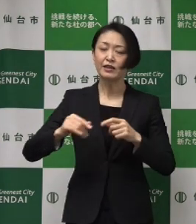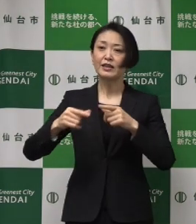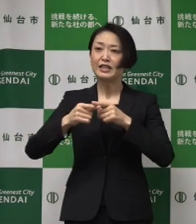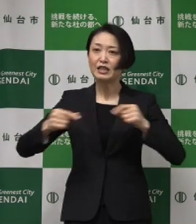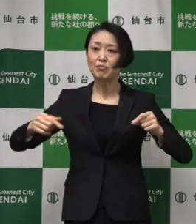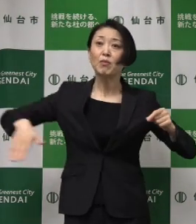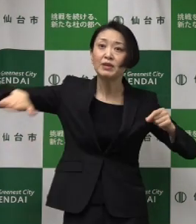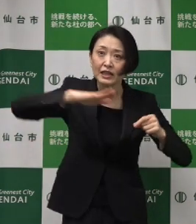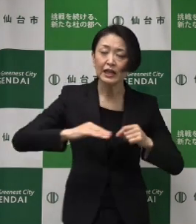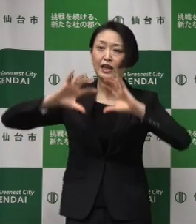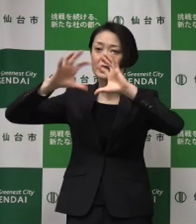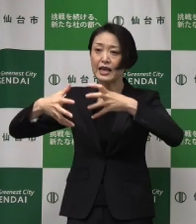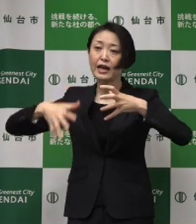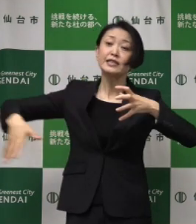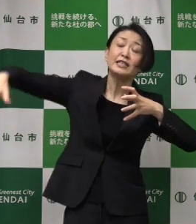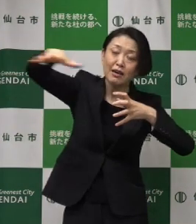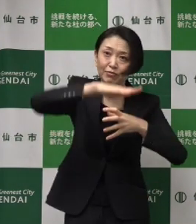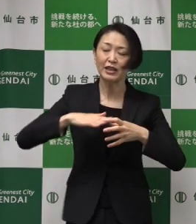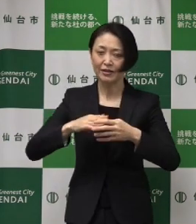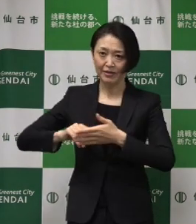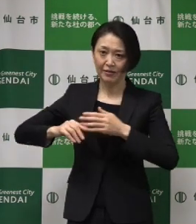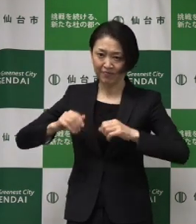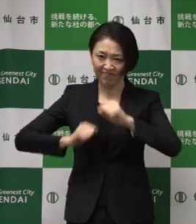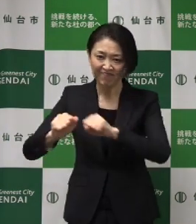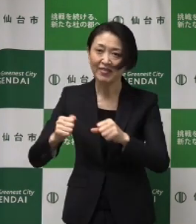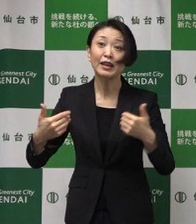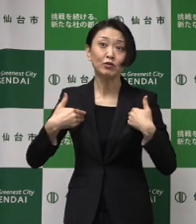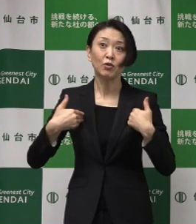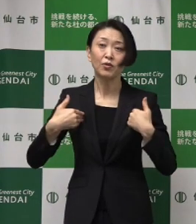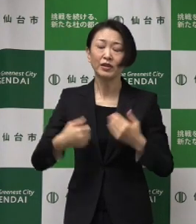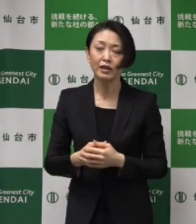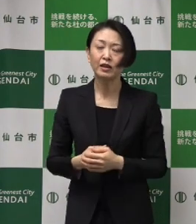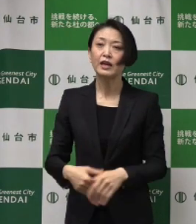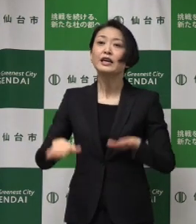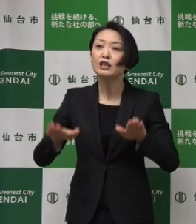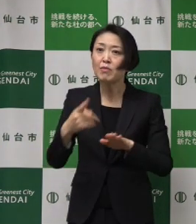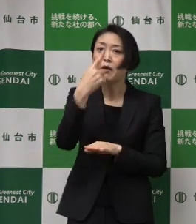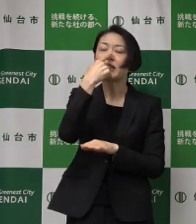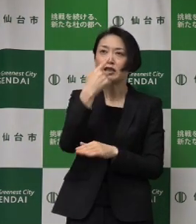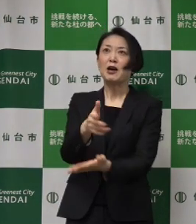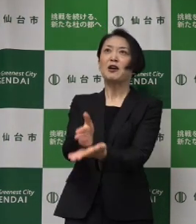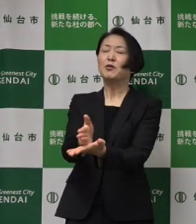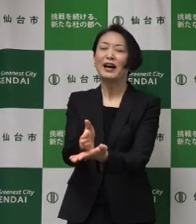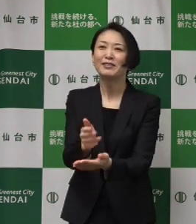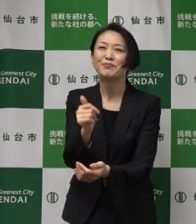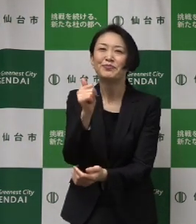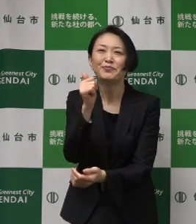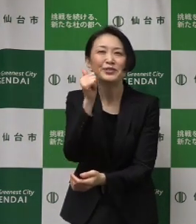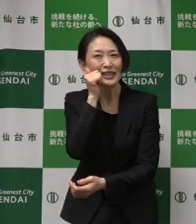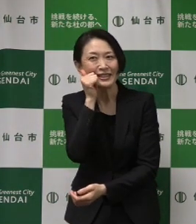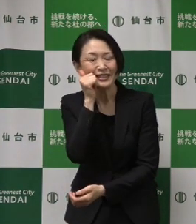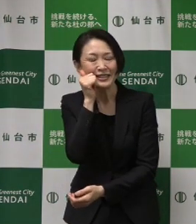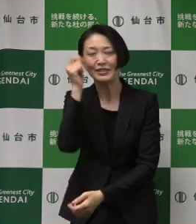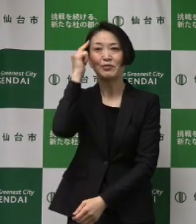り組まなくちゃいけないものだと思っておりまして、今ここで私がこうであるということを申し上げることはなかなか難しいと思います